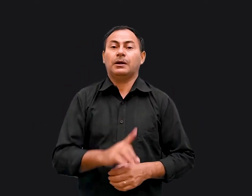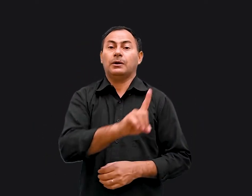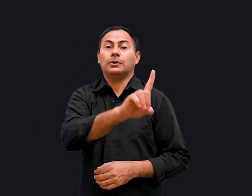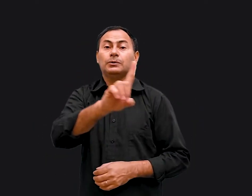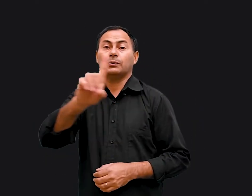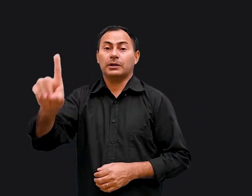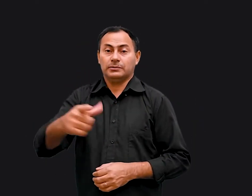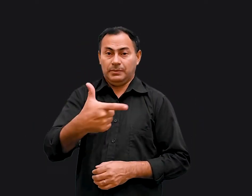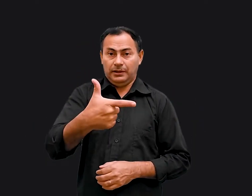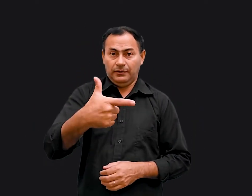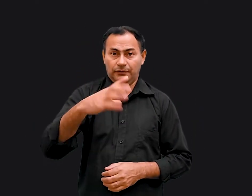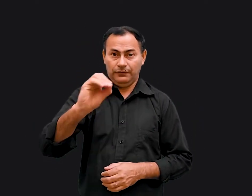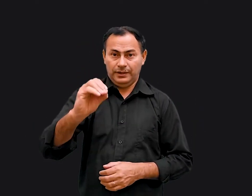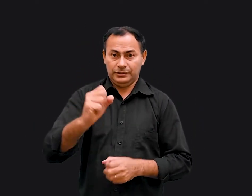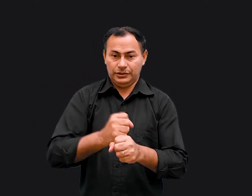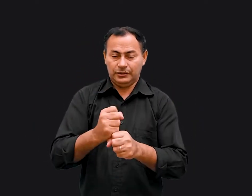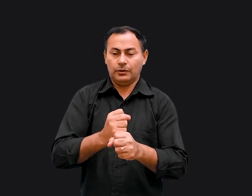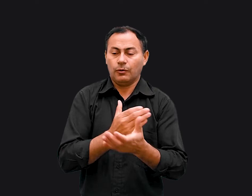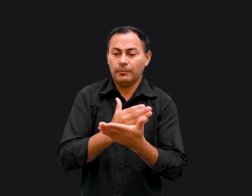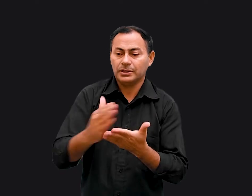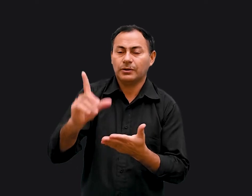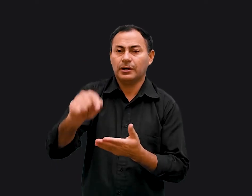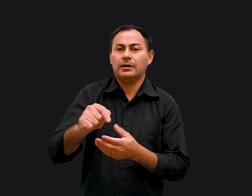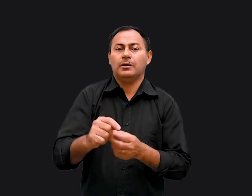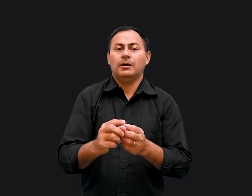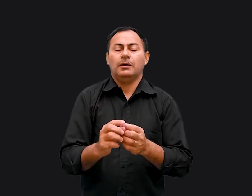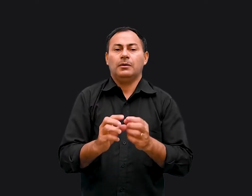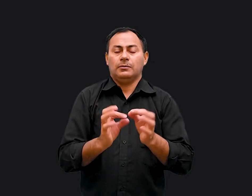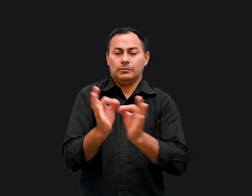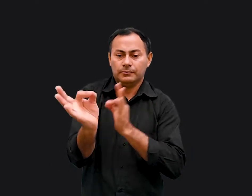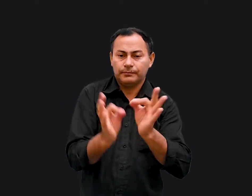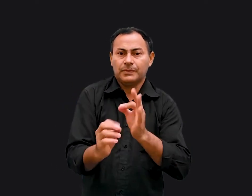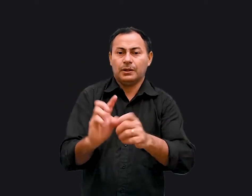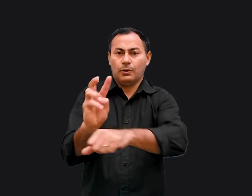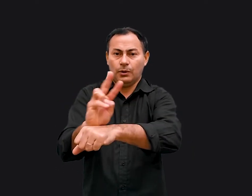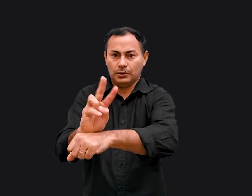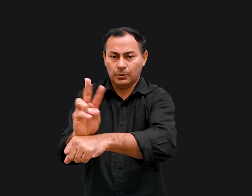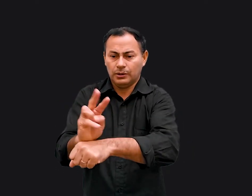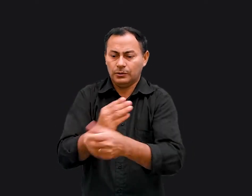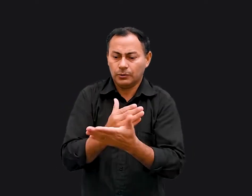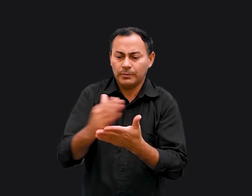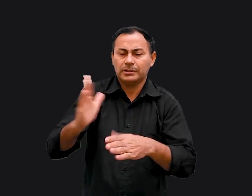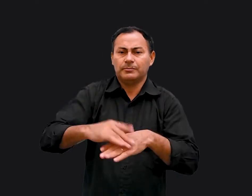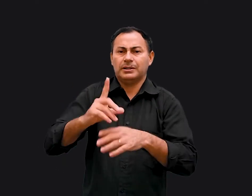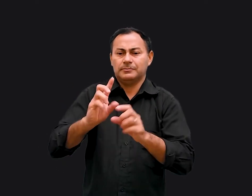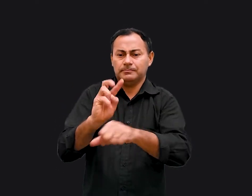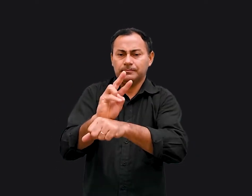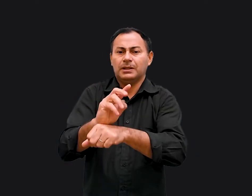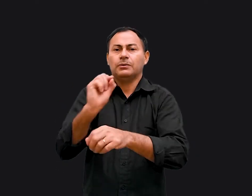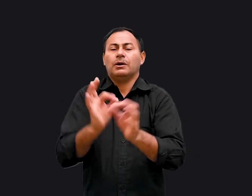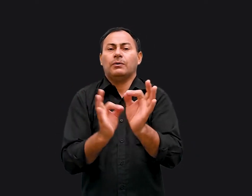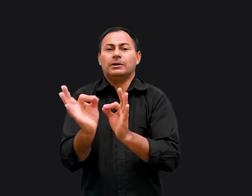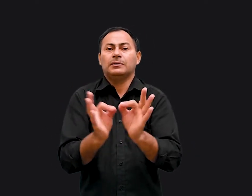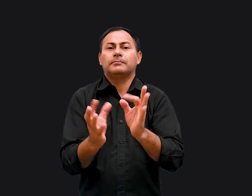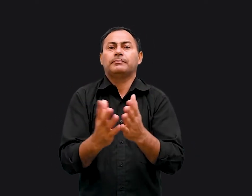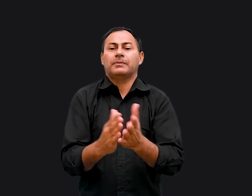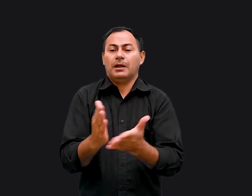desses 20 anos, o que começou como correção e controle, no começo mais controle do que correção, em alguma parte